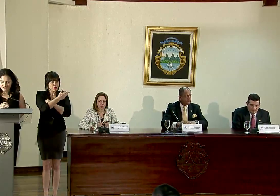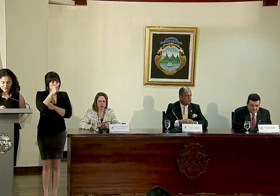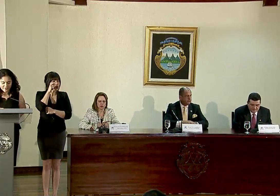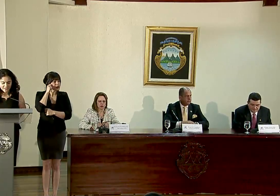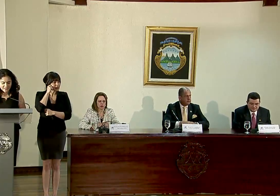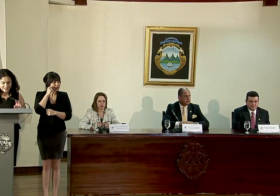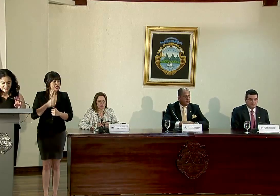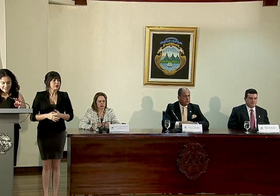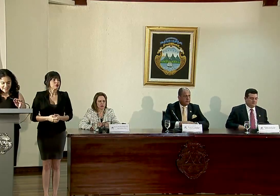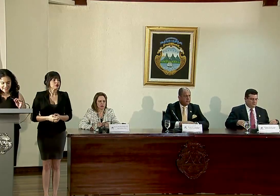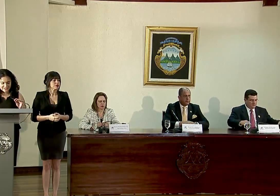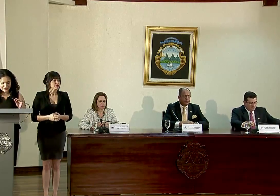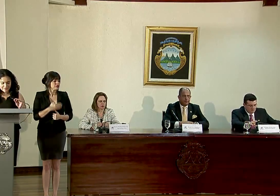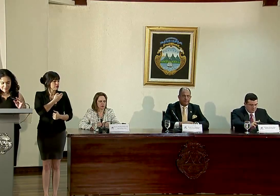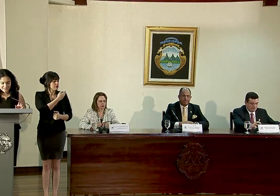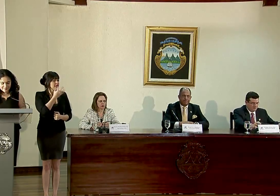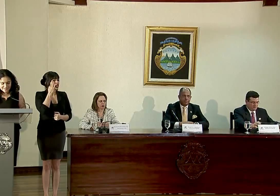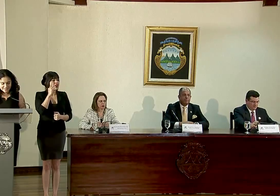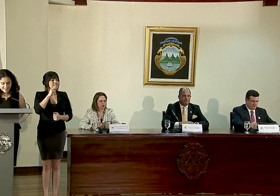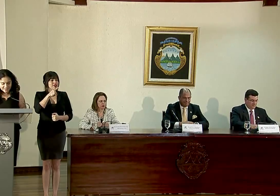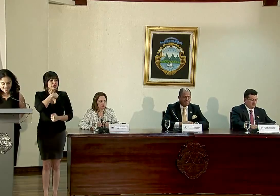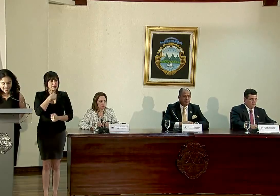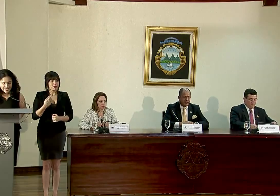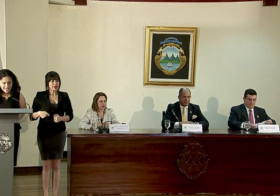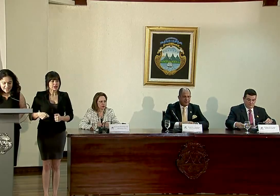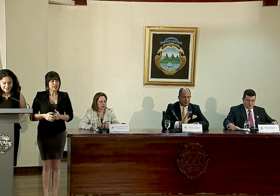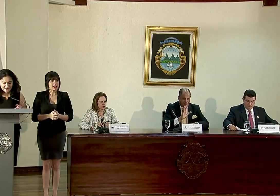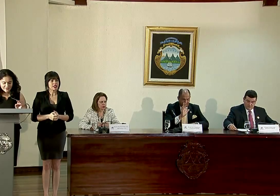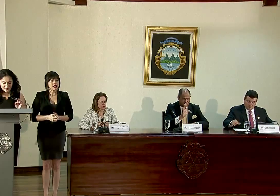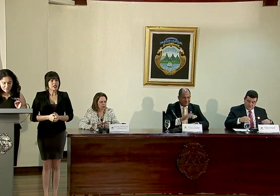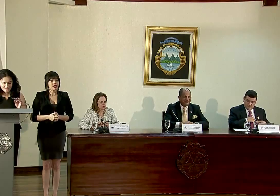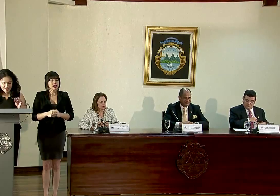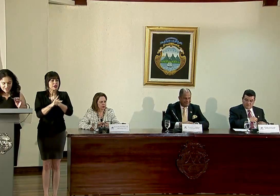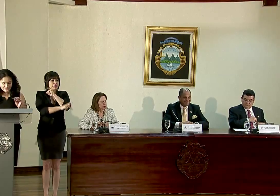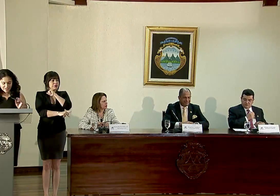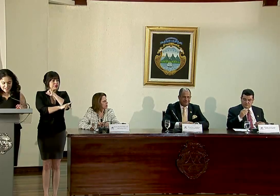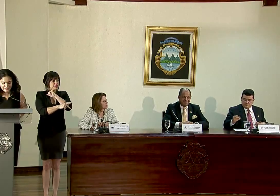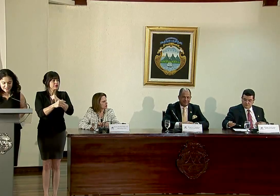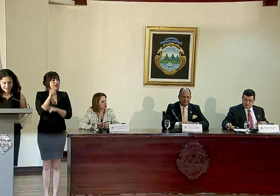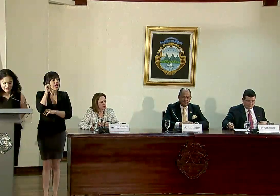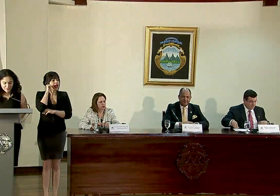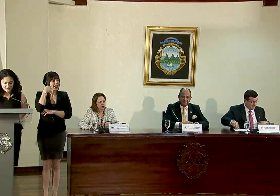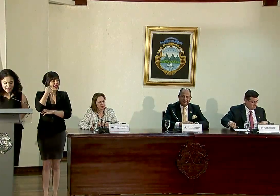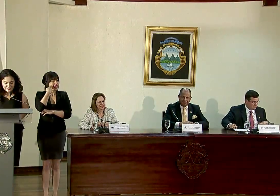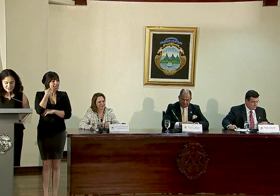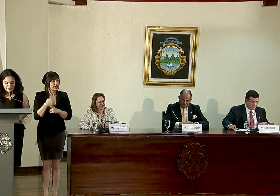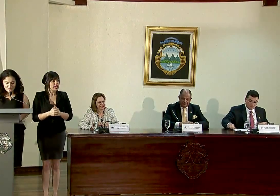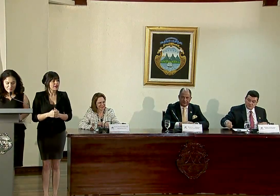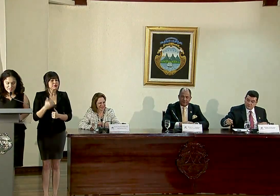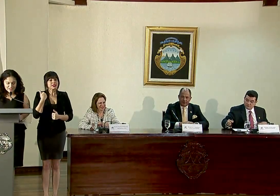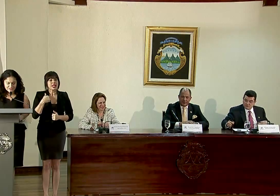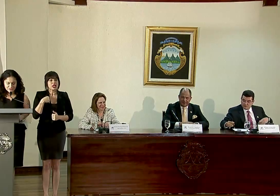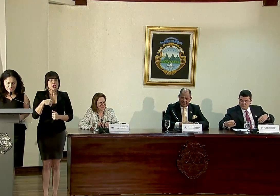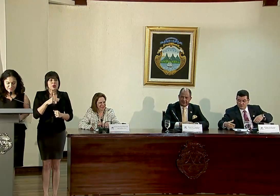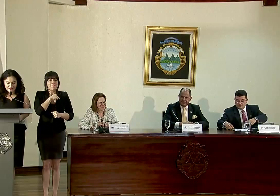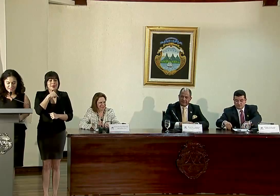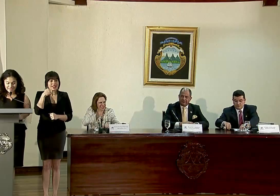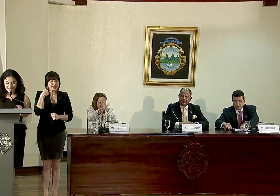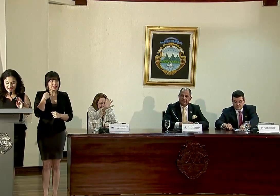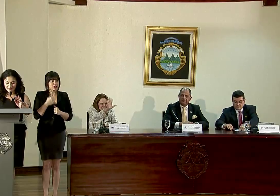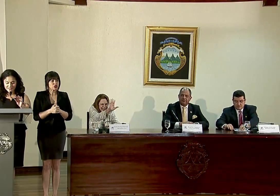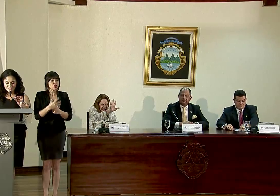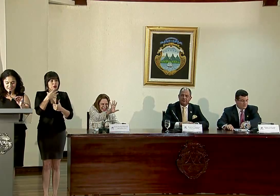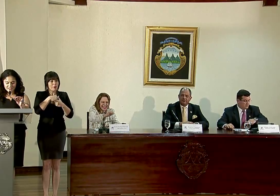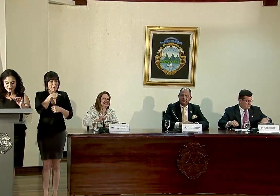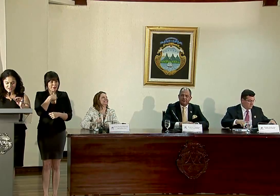Guillermo Solí Rivera, la señora Vicepresidenta de la República, doña Annalena Chacón, el señor Ministro de